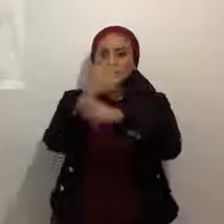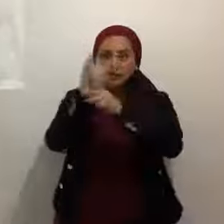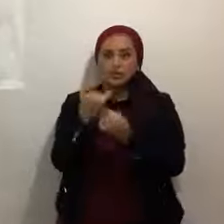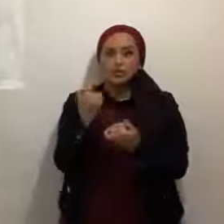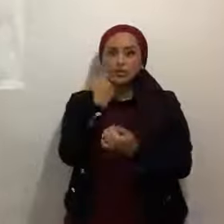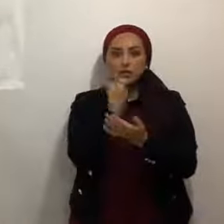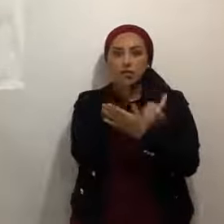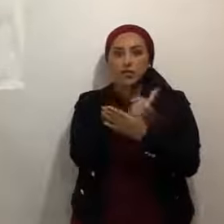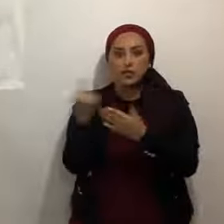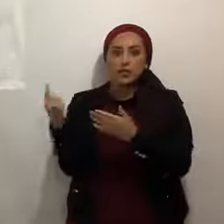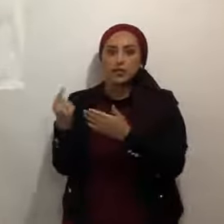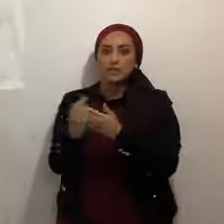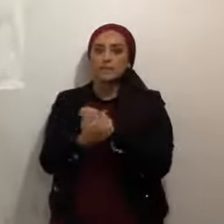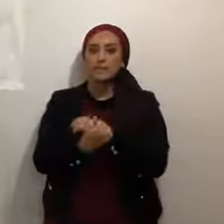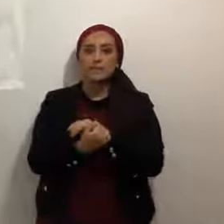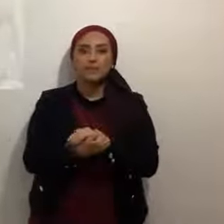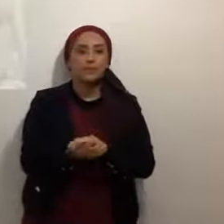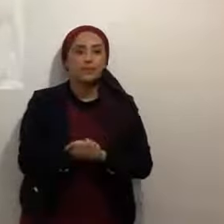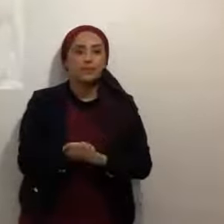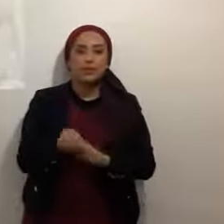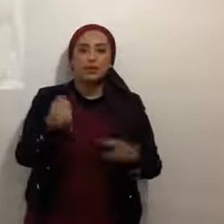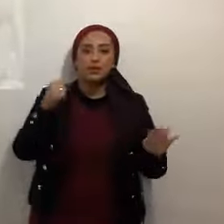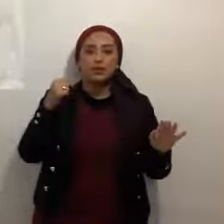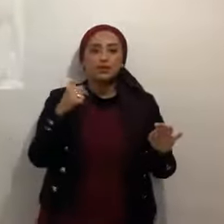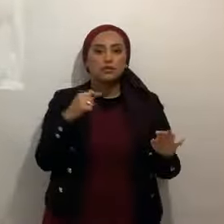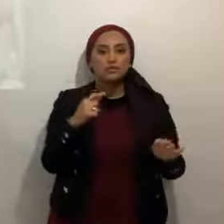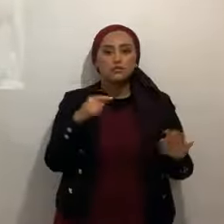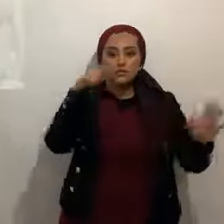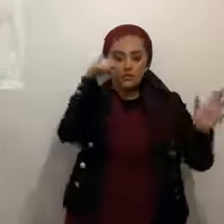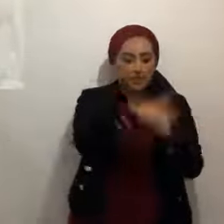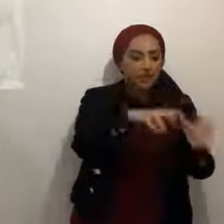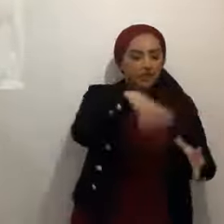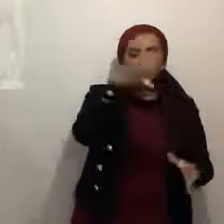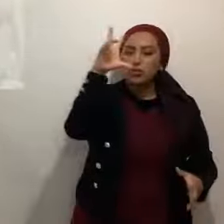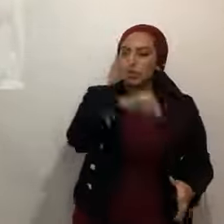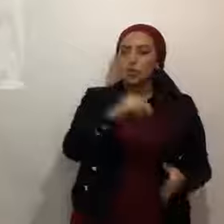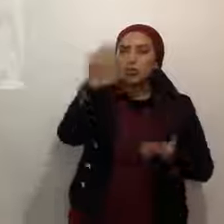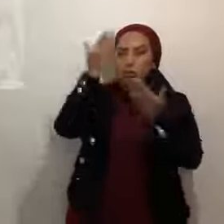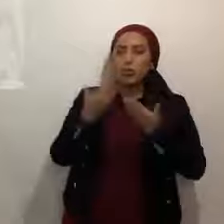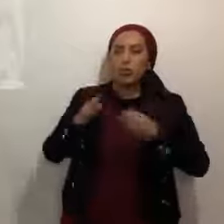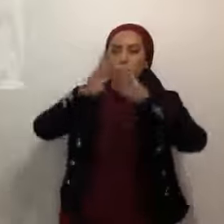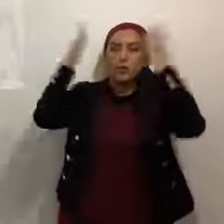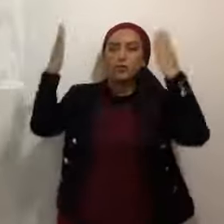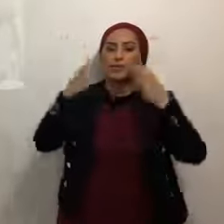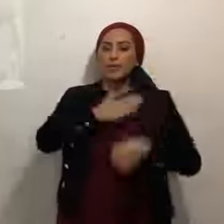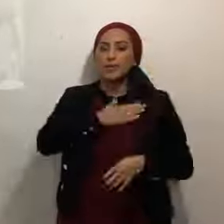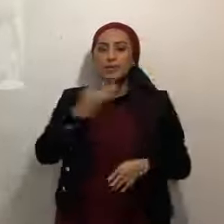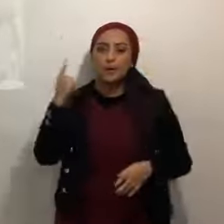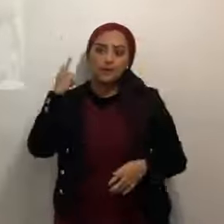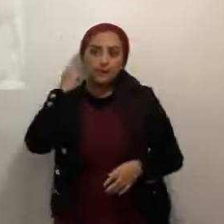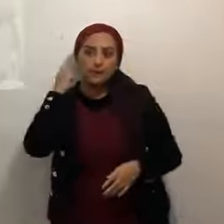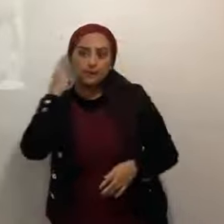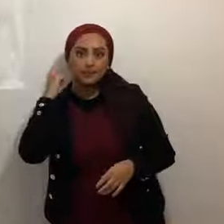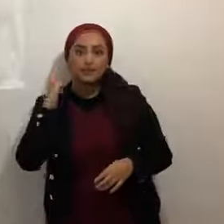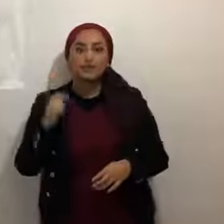¿Sí? Sacrificio y ofrenda no te agrada, has abierto mis oídos, holocausto y expiación no has demandado. Entonces dije,